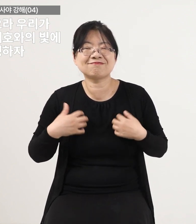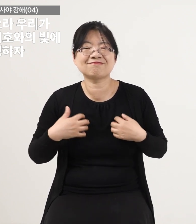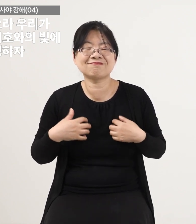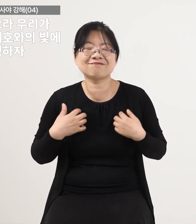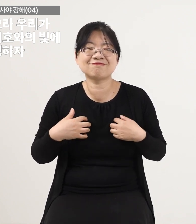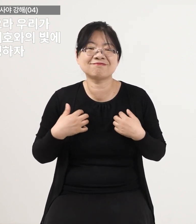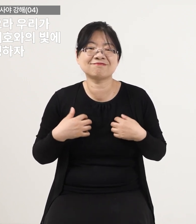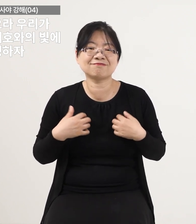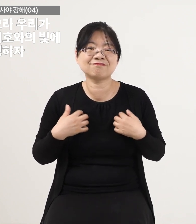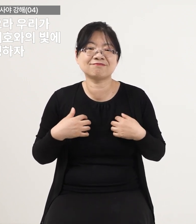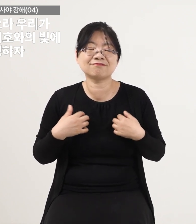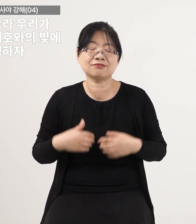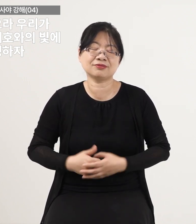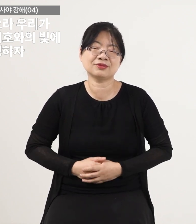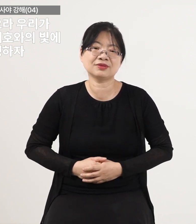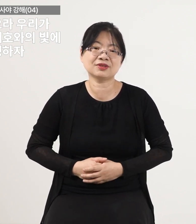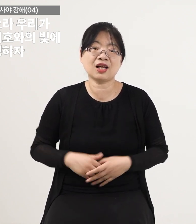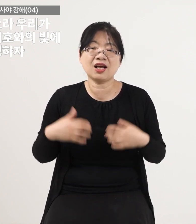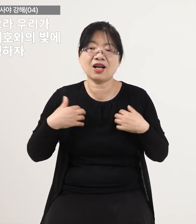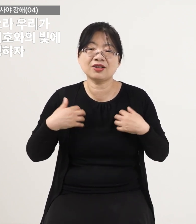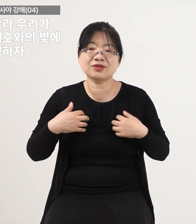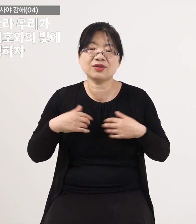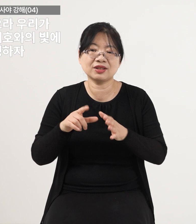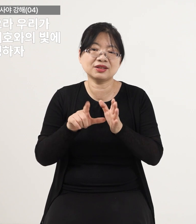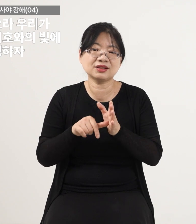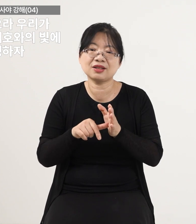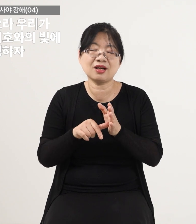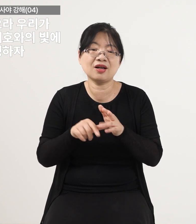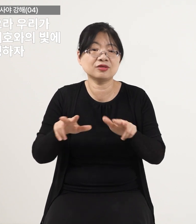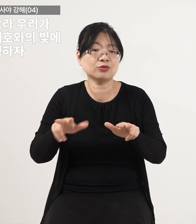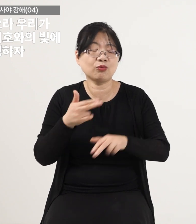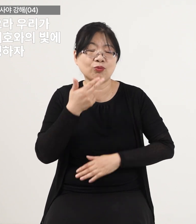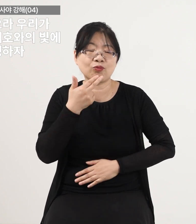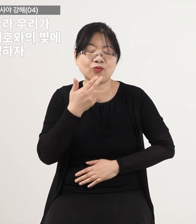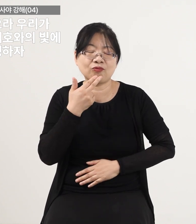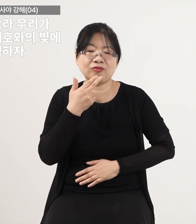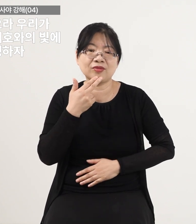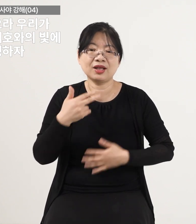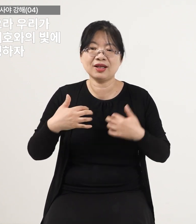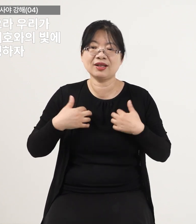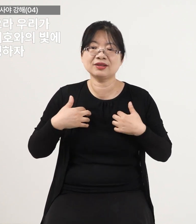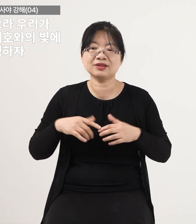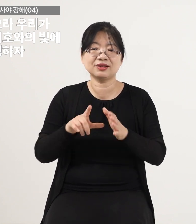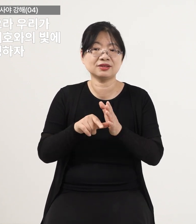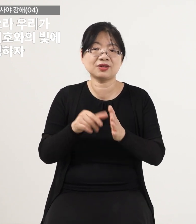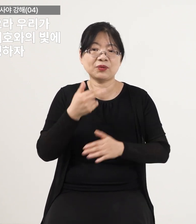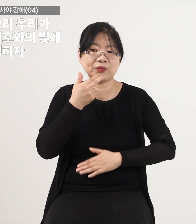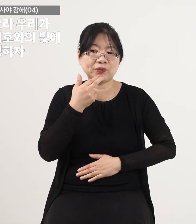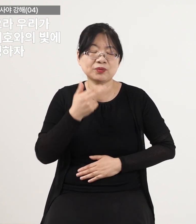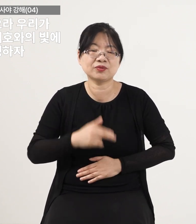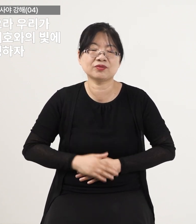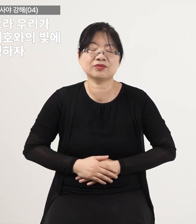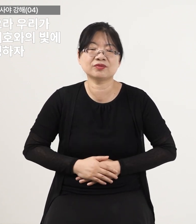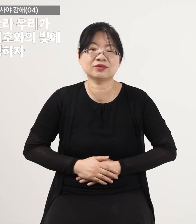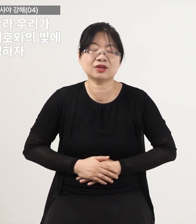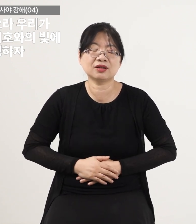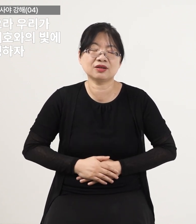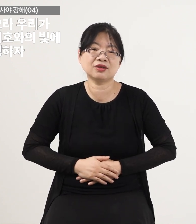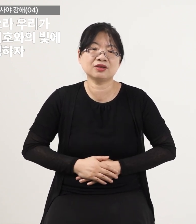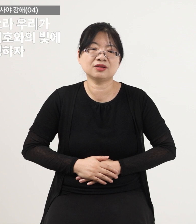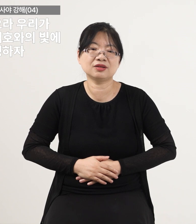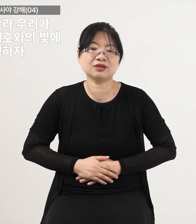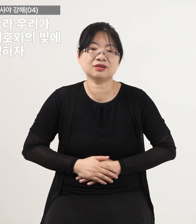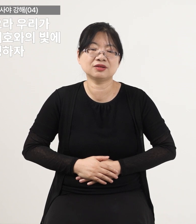엔조이하고, 엔조이할 시간이 어디 있어요, 인생에? 엔조이할 시간이 어디 있어요? 어떻게